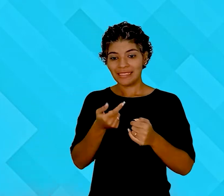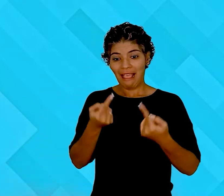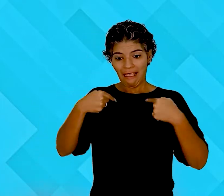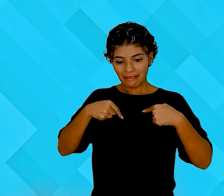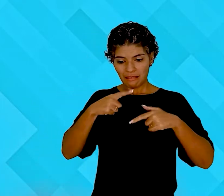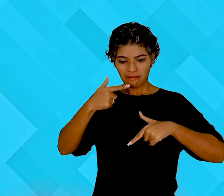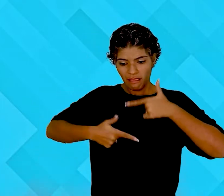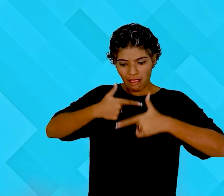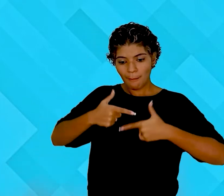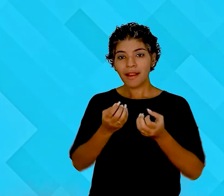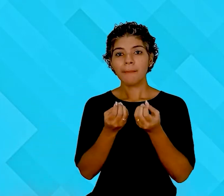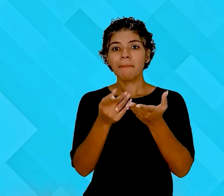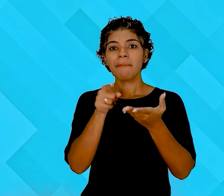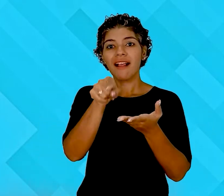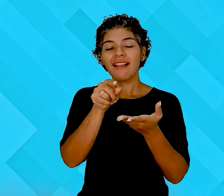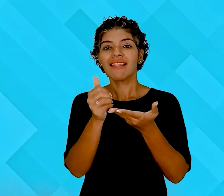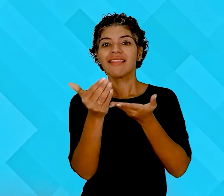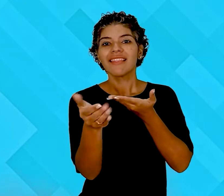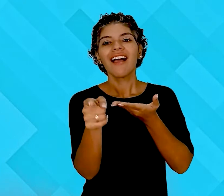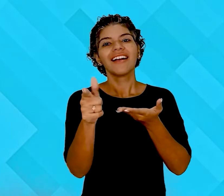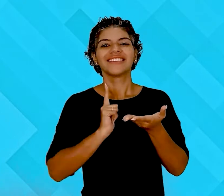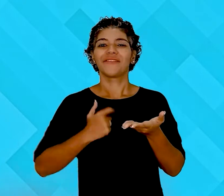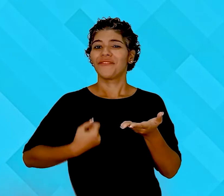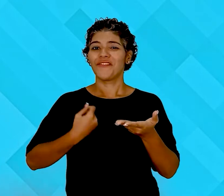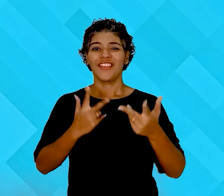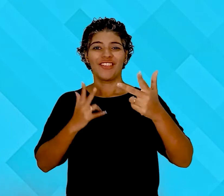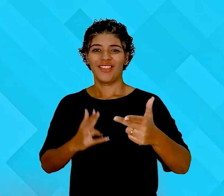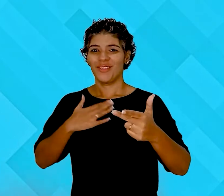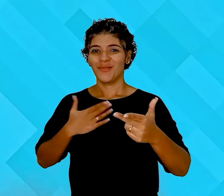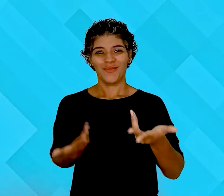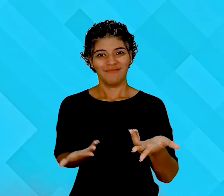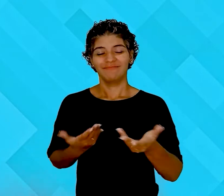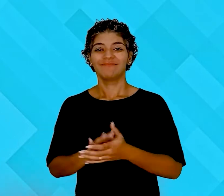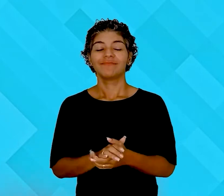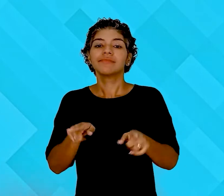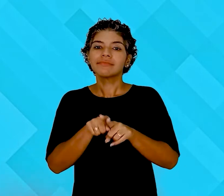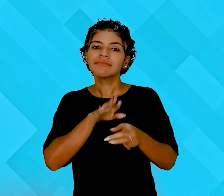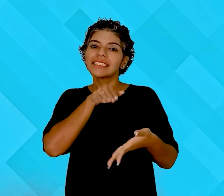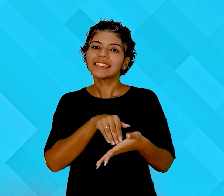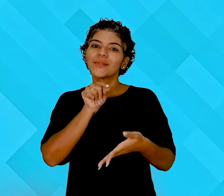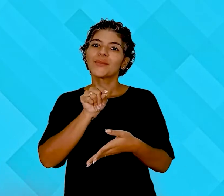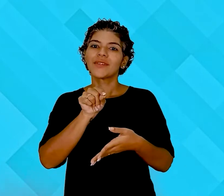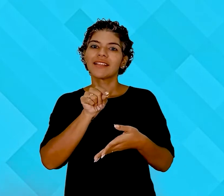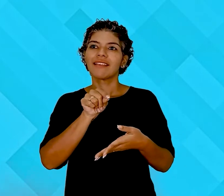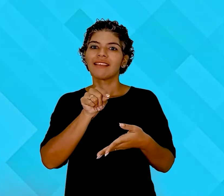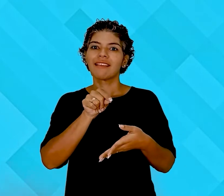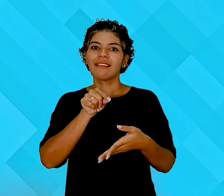o sujeito do outro lado também está passando. E tanto que a própria arquitetura das redes, ela